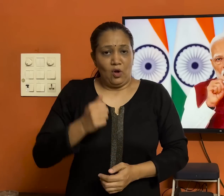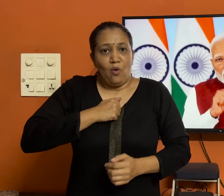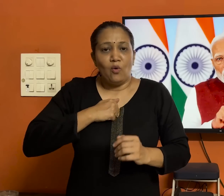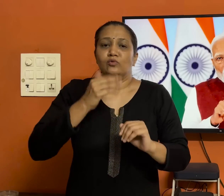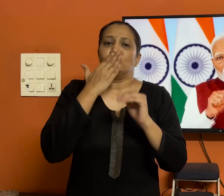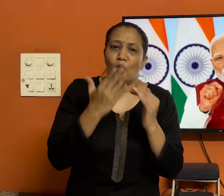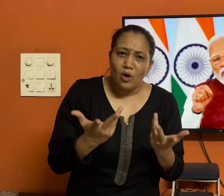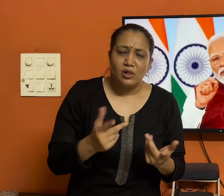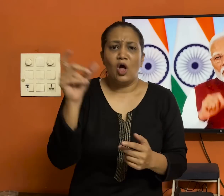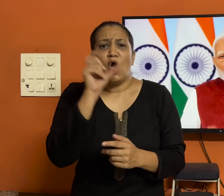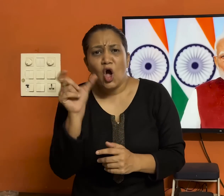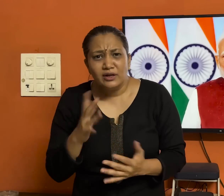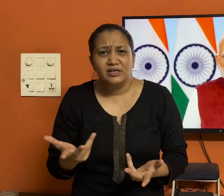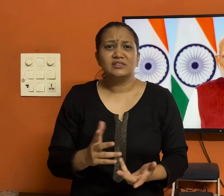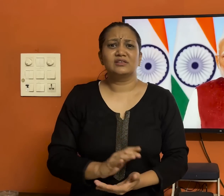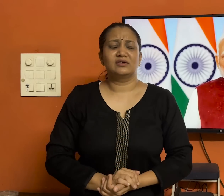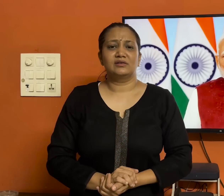हमारे स्कूलों, कॉलेजों,